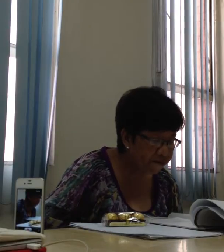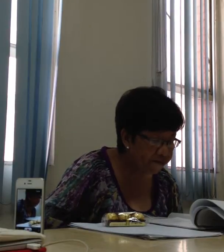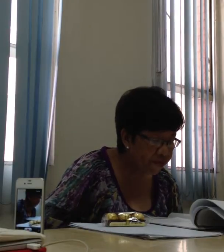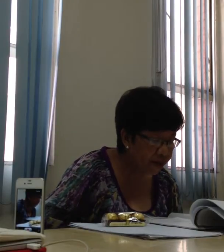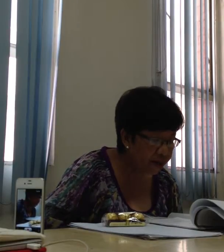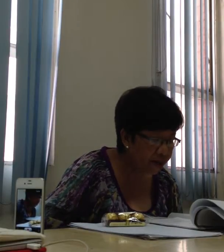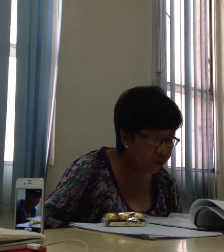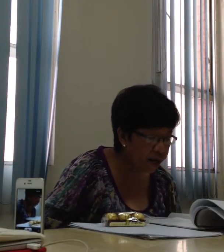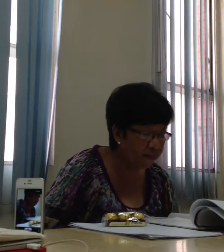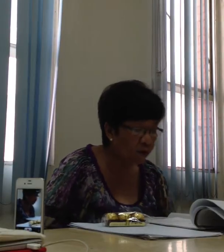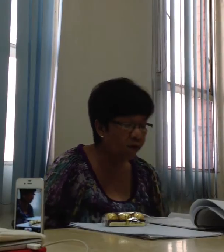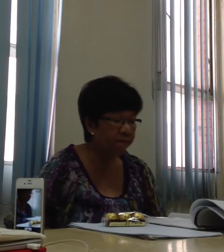Giraffe. And then we have worm.